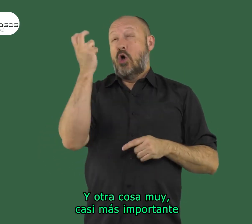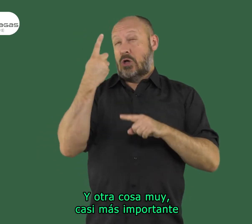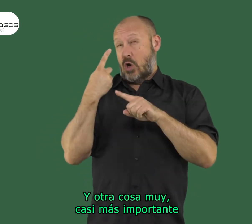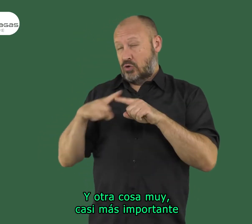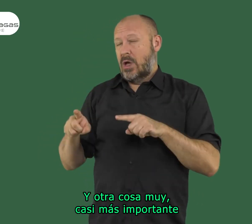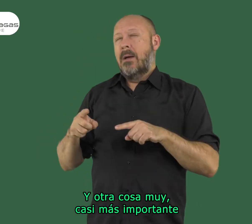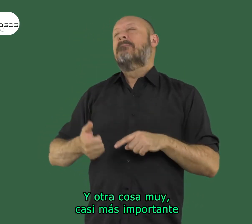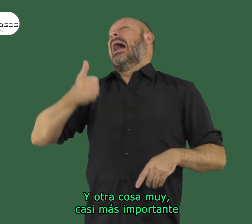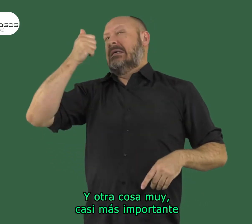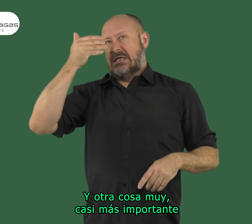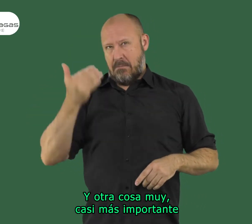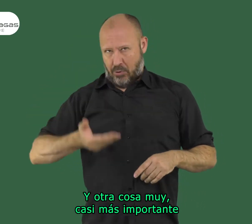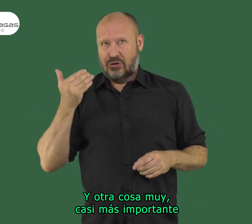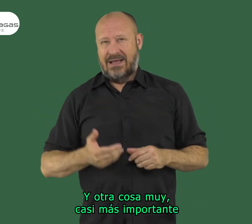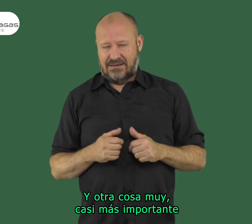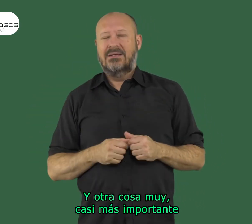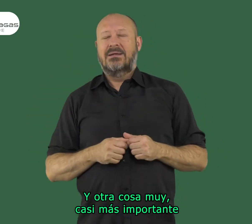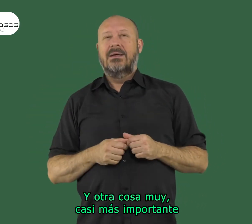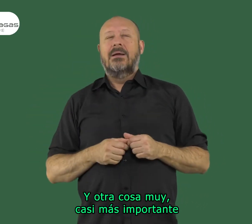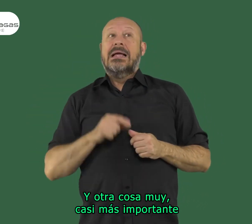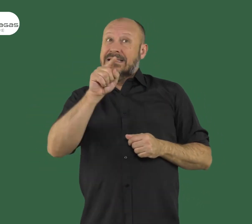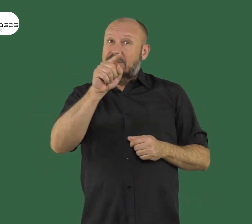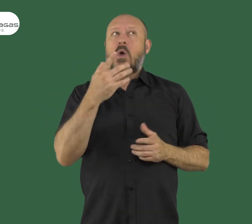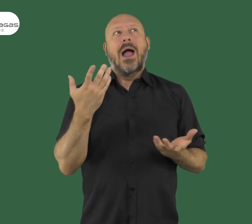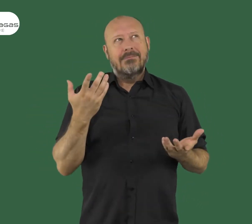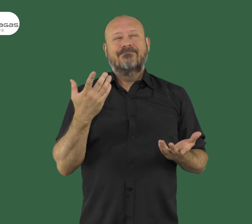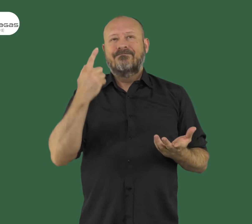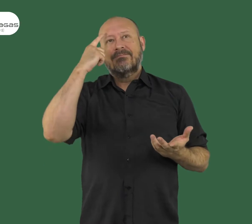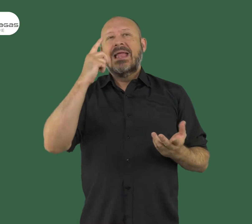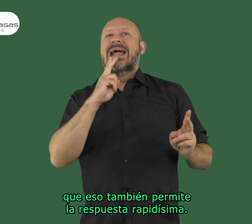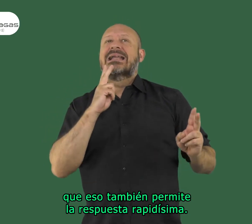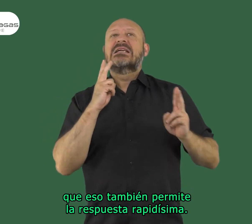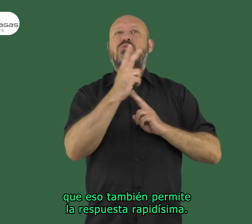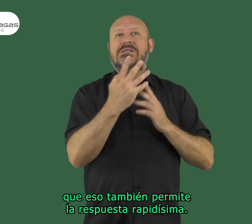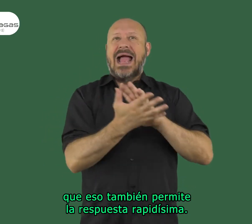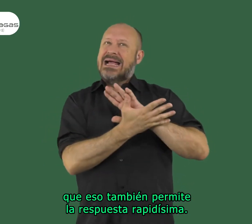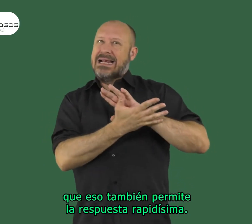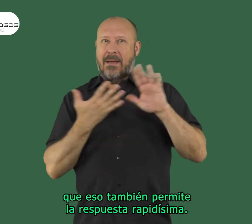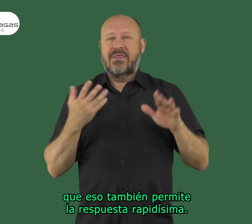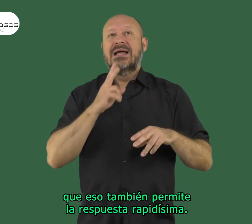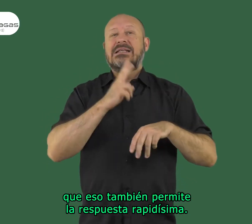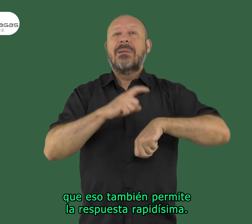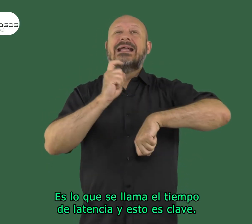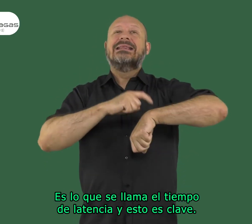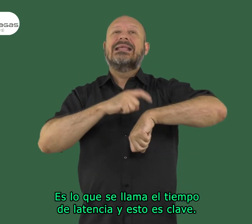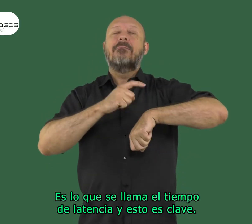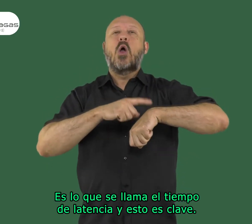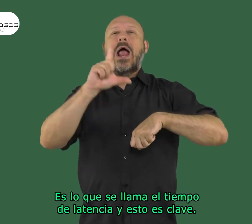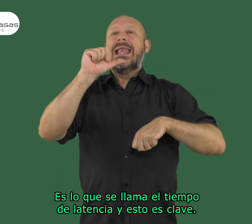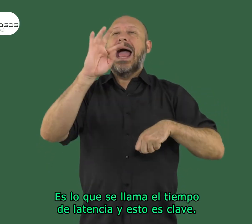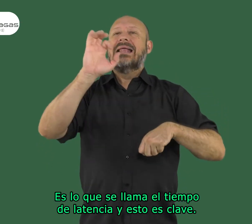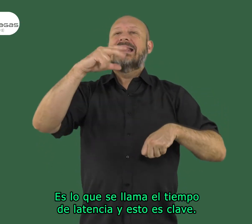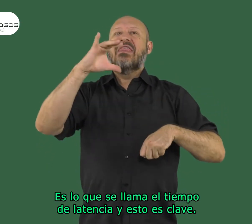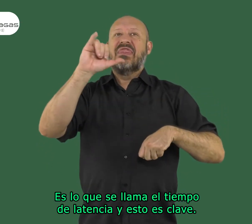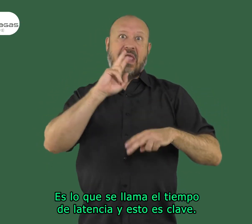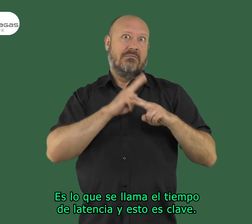Y otra cosa casi más importante, que eso también permite la respuesta rapidísima, es lo que se llama el tiempo